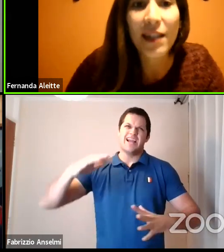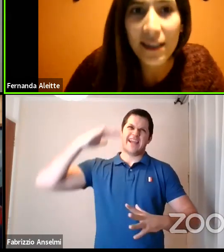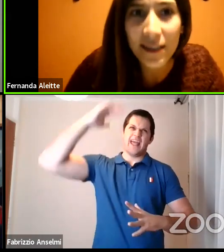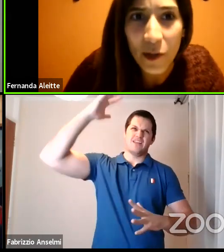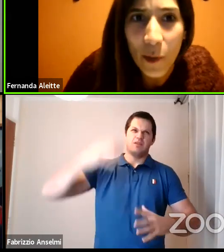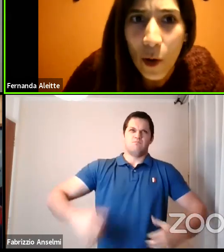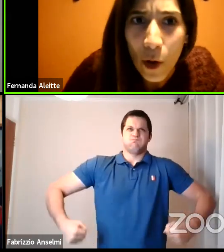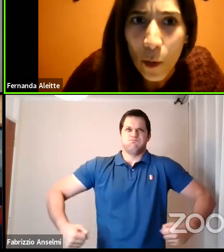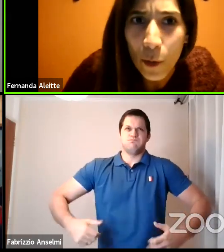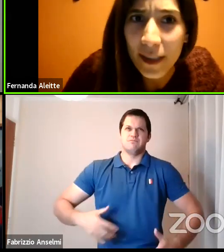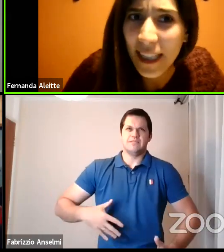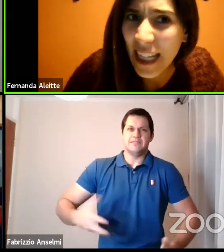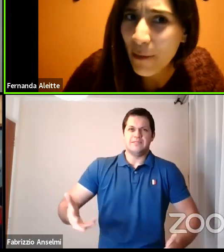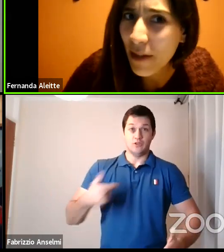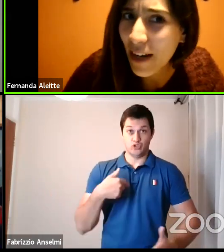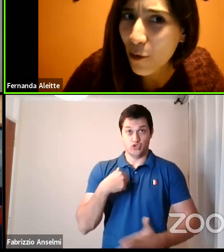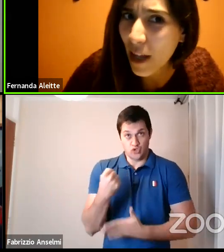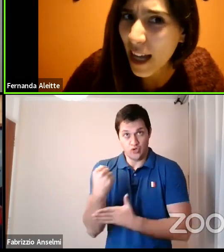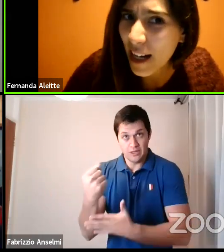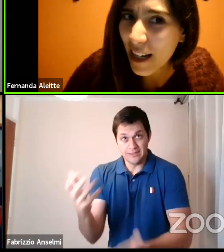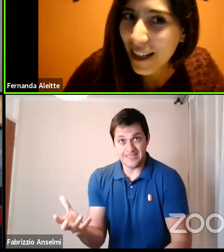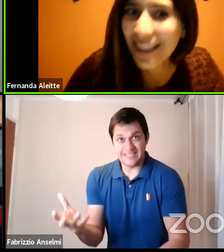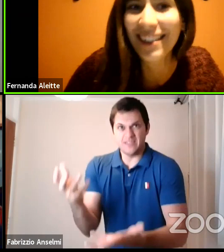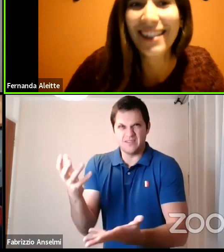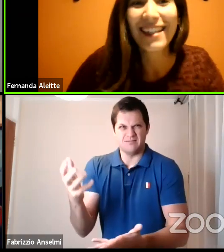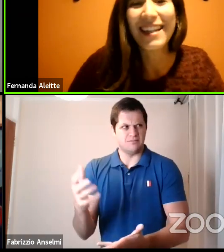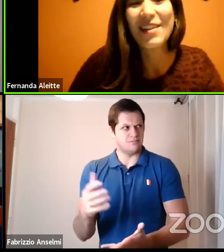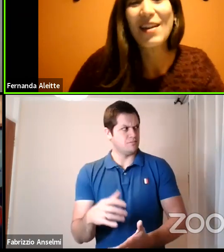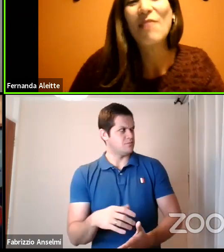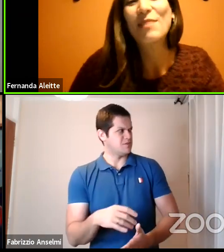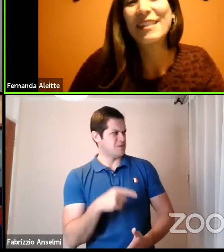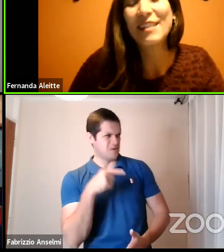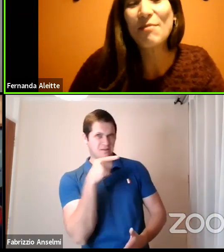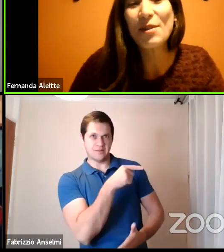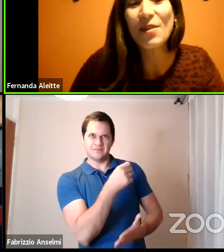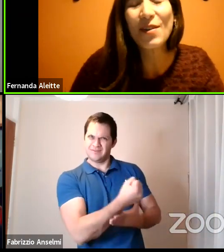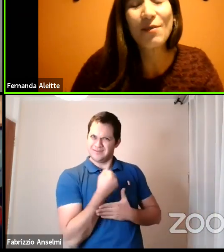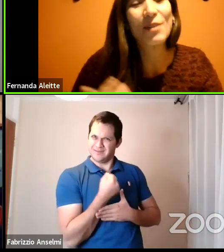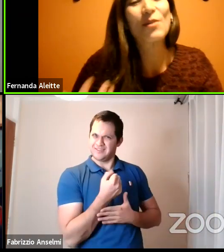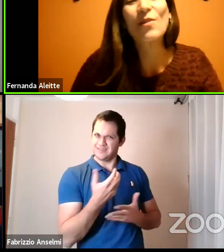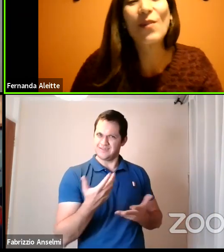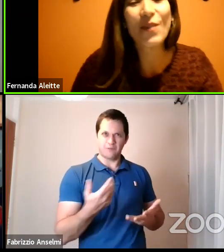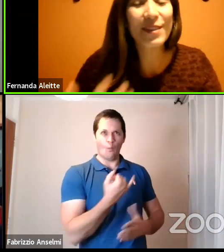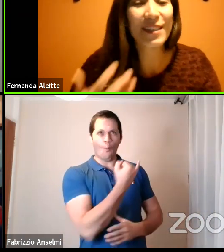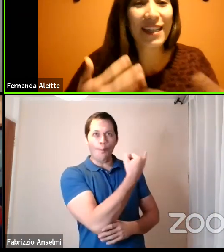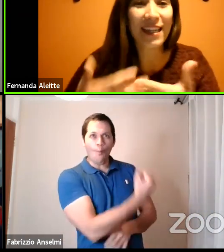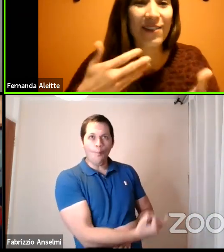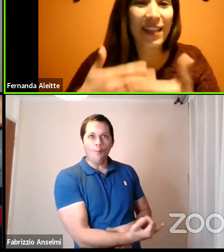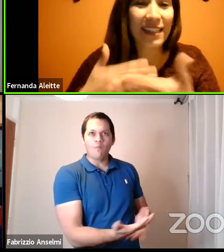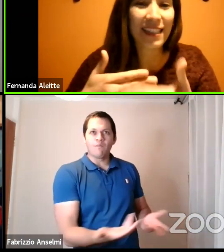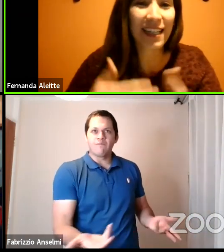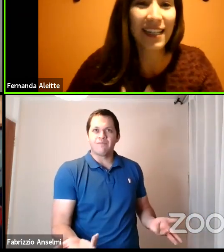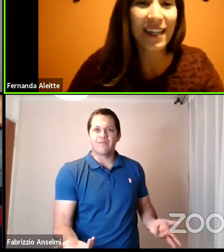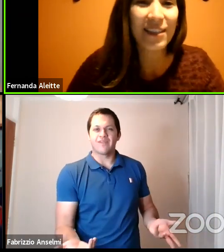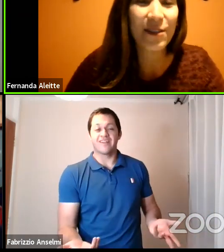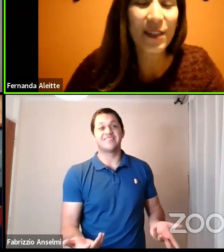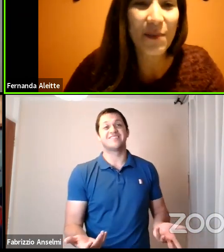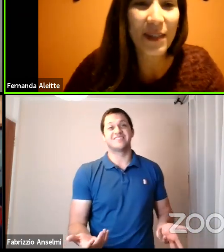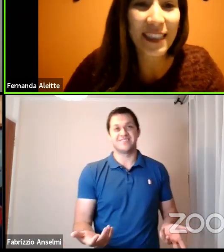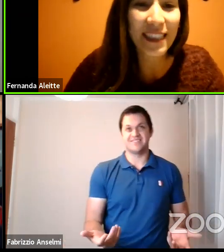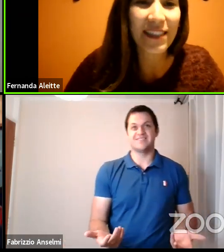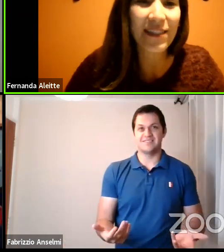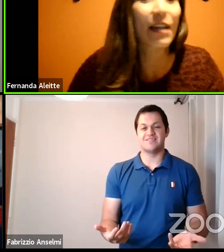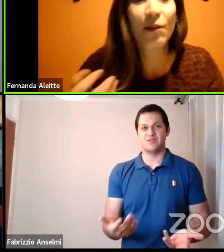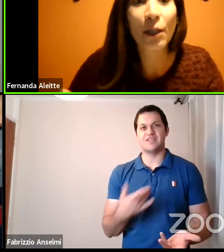y me miran así como, ¿usted me va a ayudar? Y al principio, cuando no está esa relación